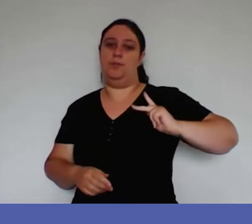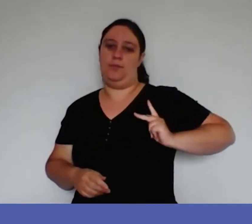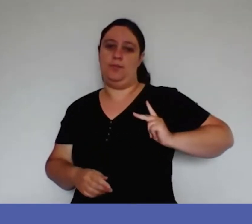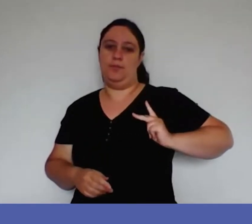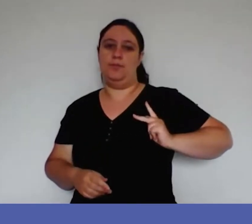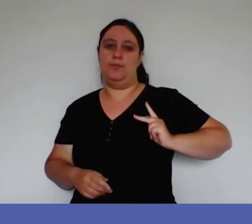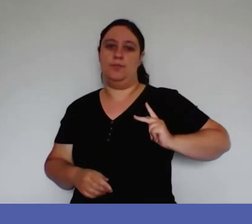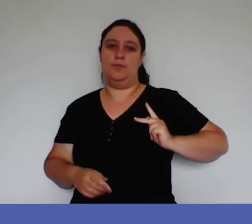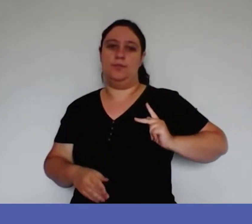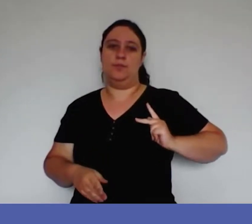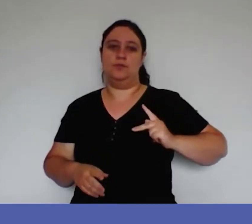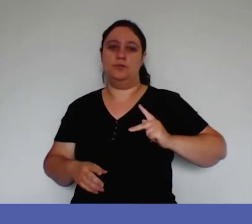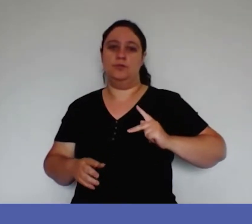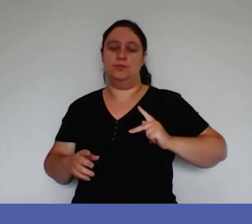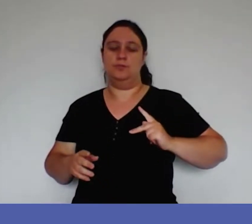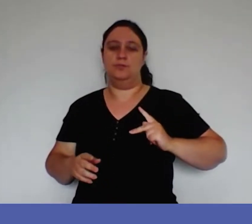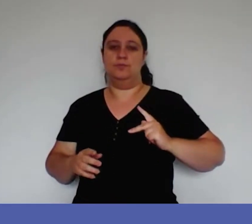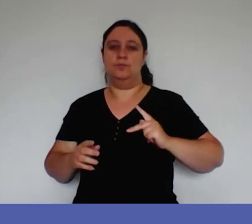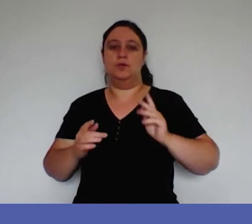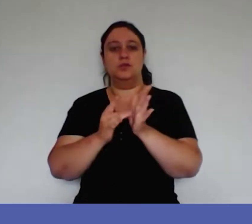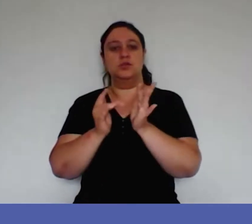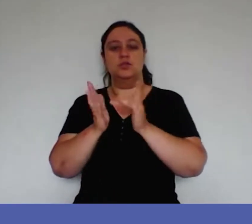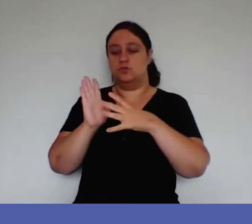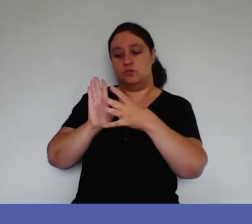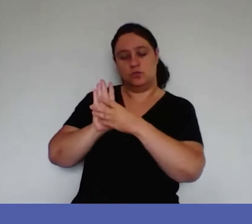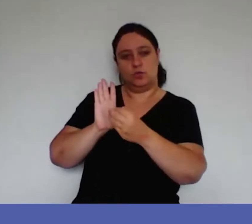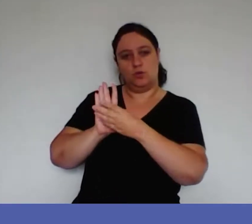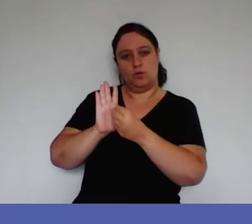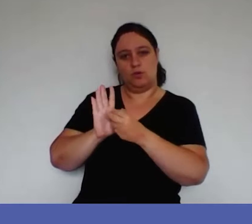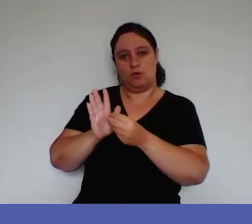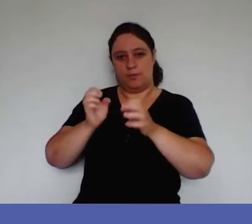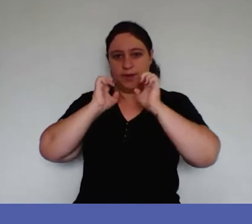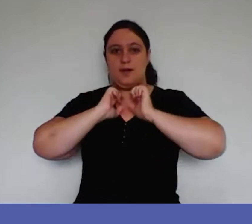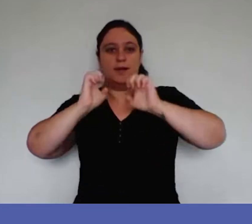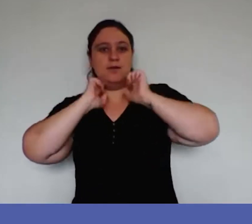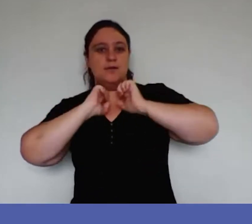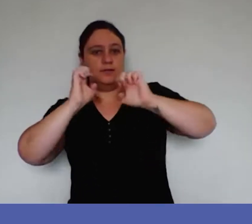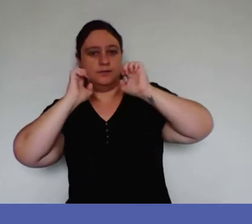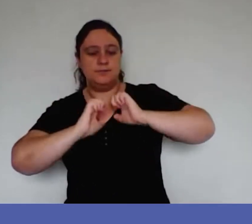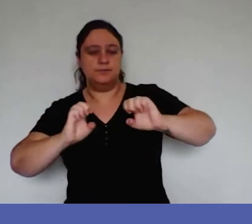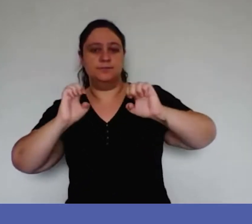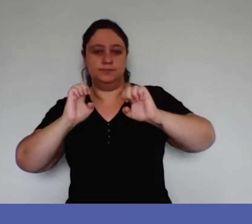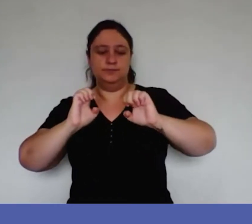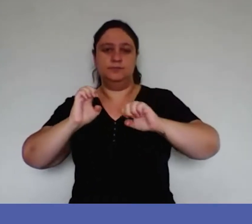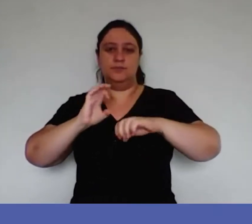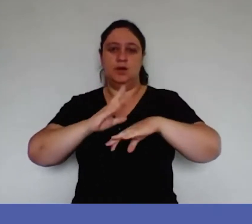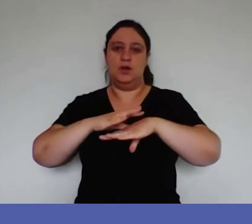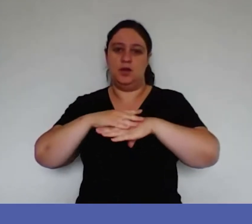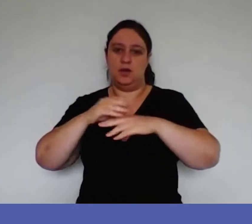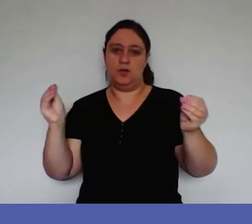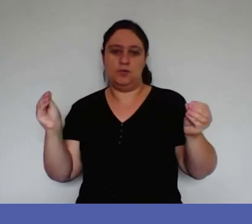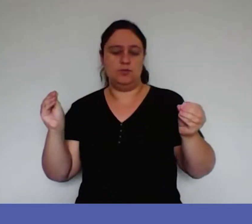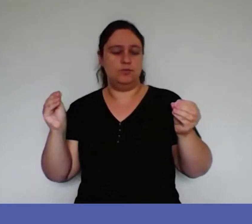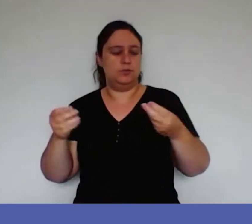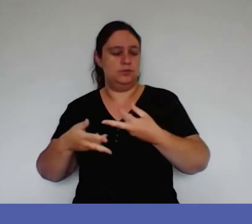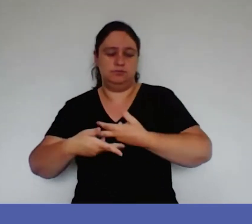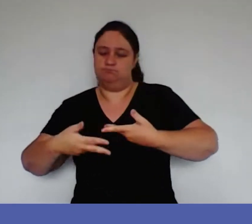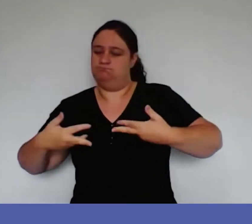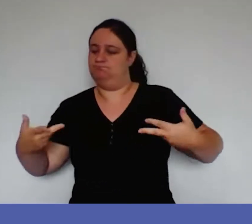ele fazia, que é pregar o evangelho do reino, curando toda doença e toda